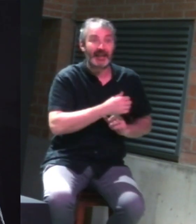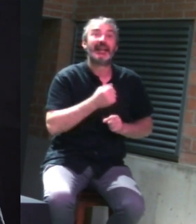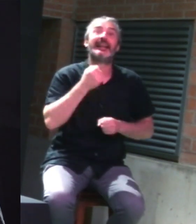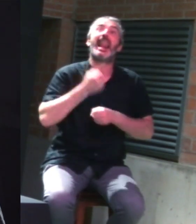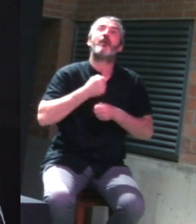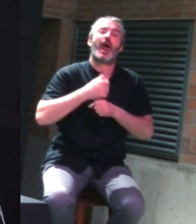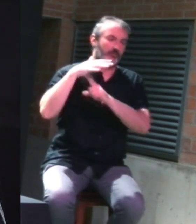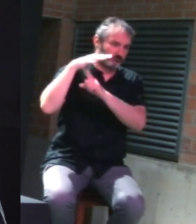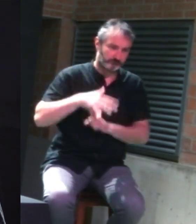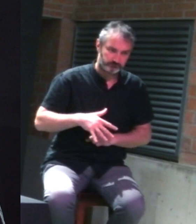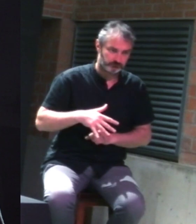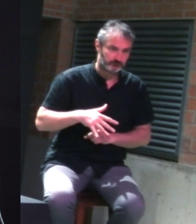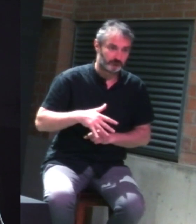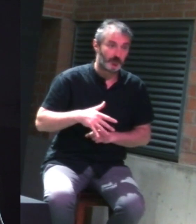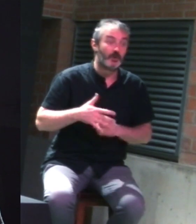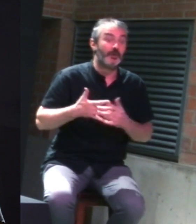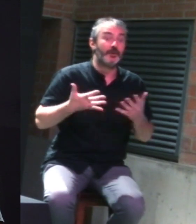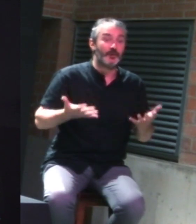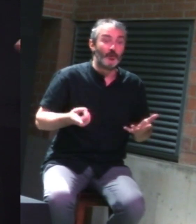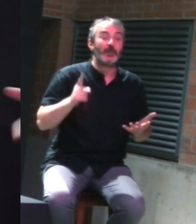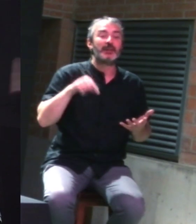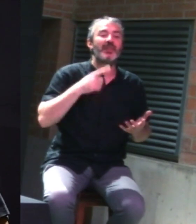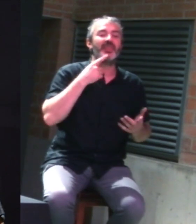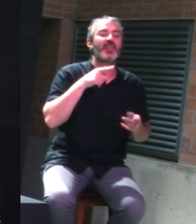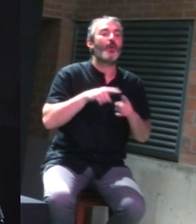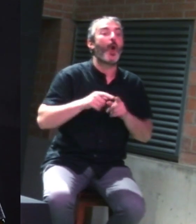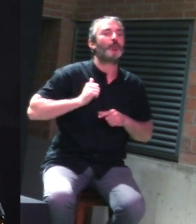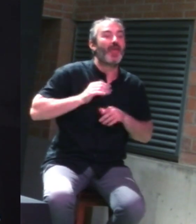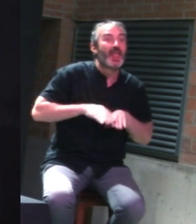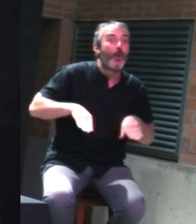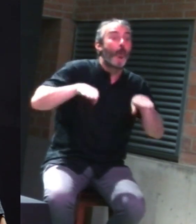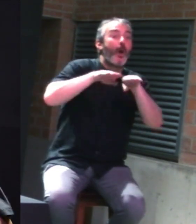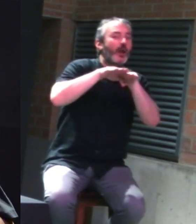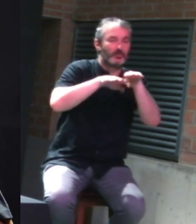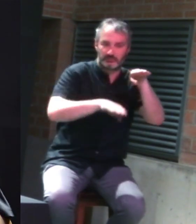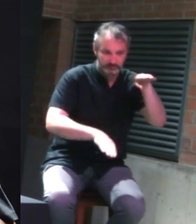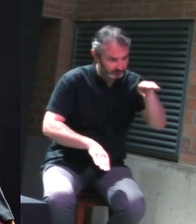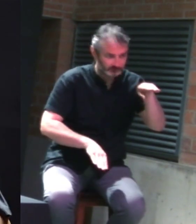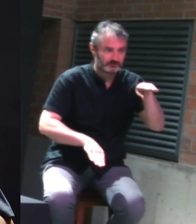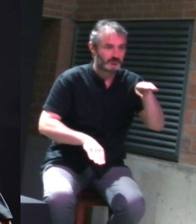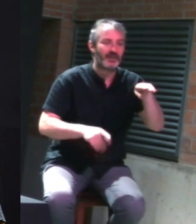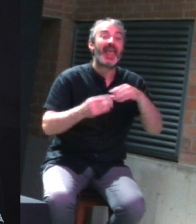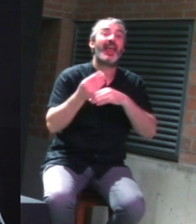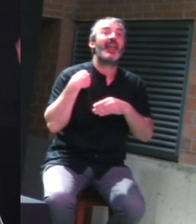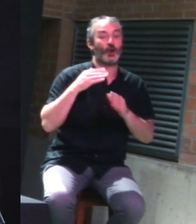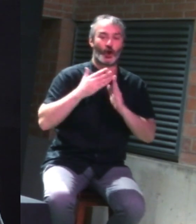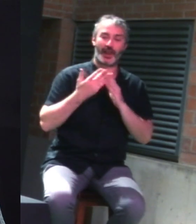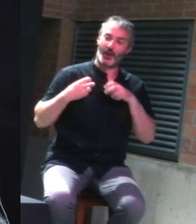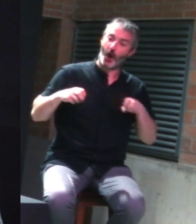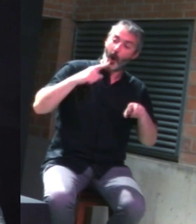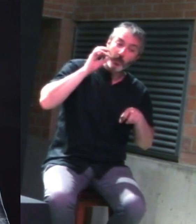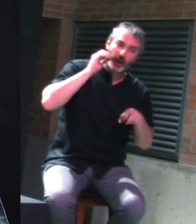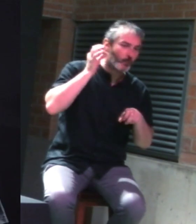laboral y, de alguna manera también, desigualdad de oportunidades en todo el ámbito educativo.